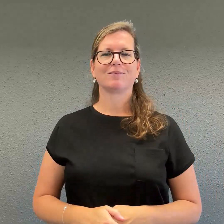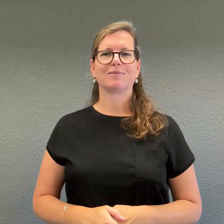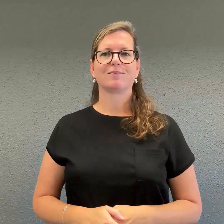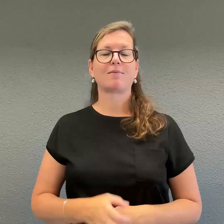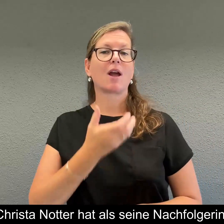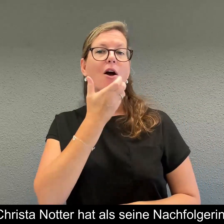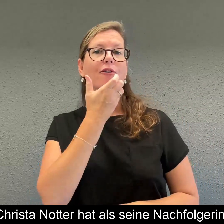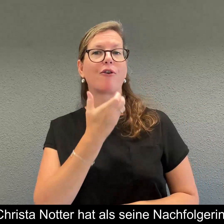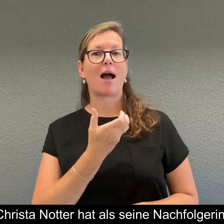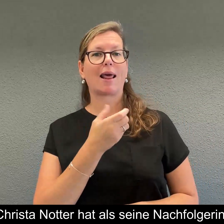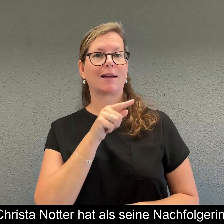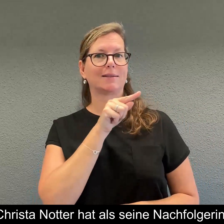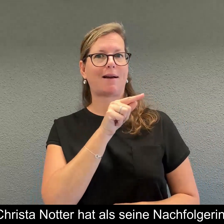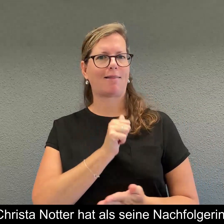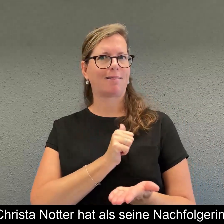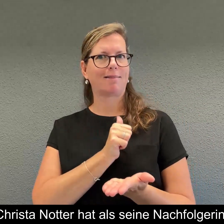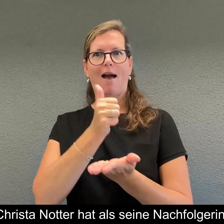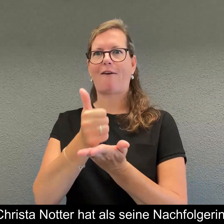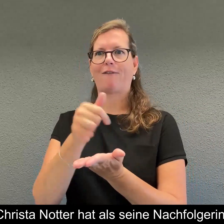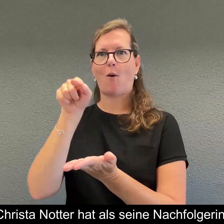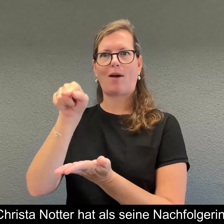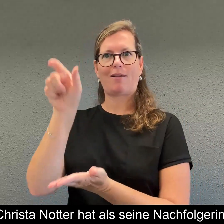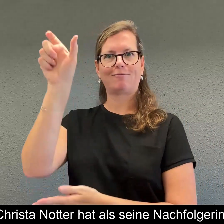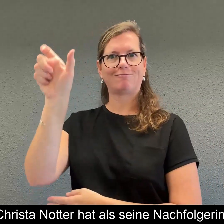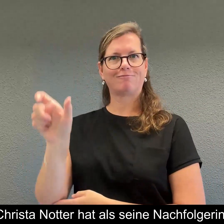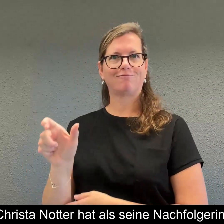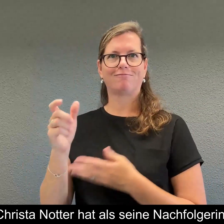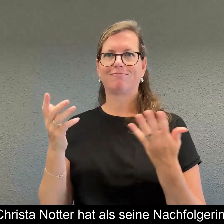Christa Notter hat als seine Nachfolgerin